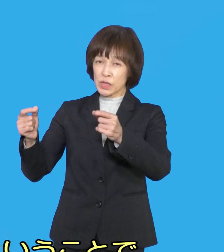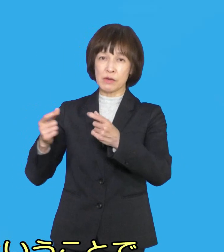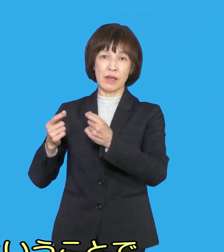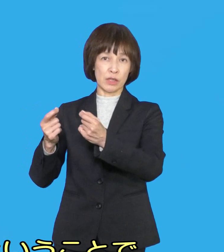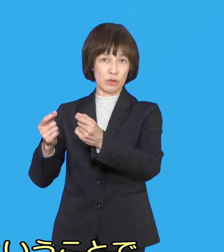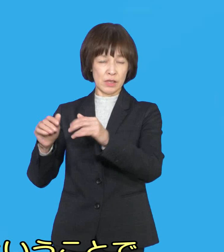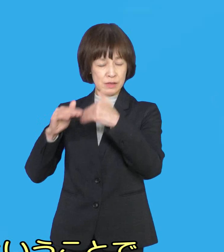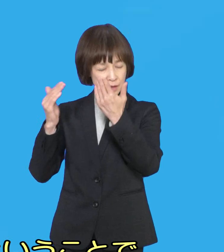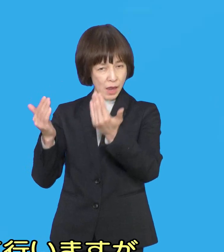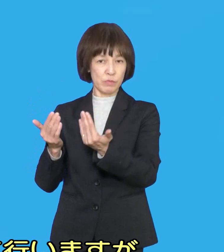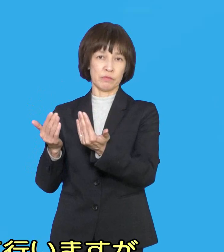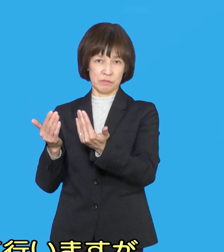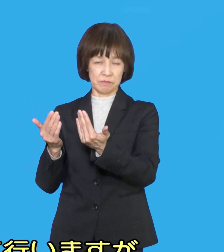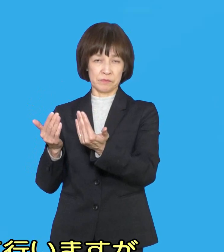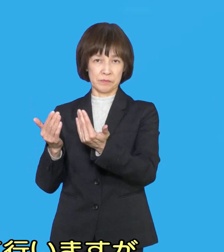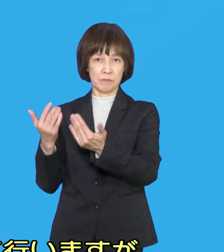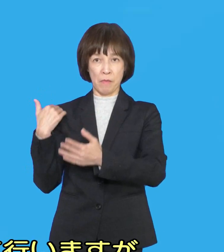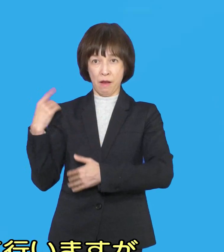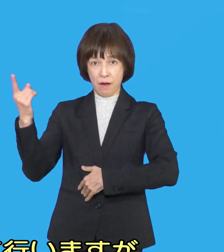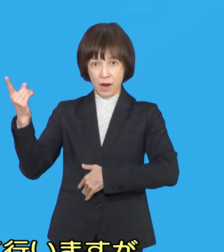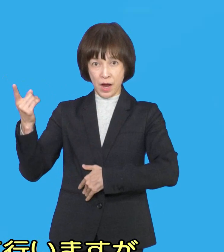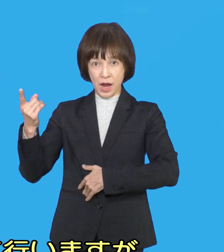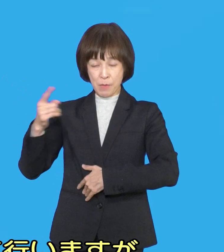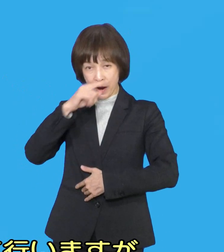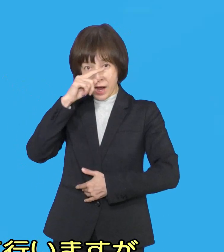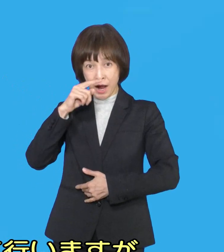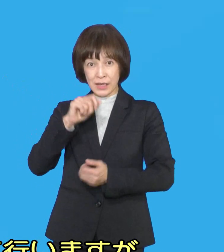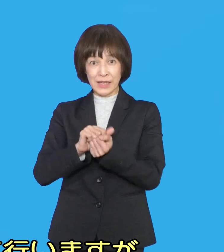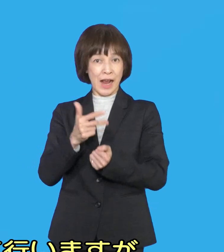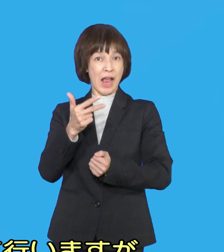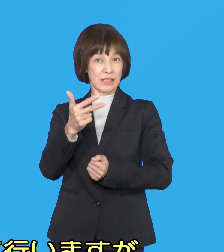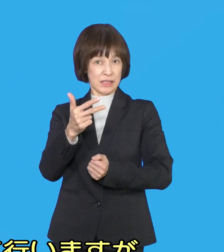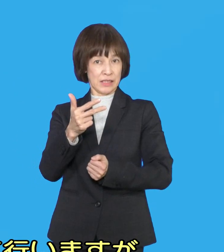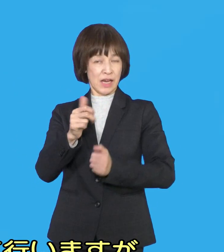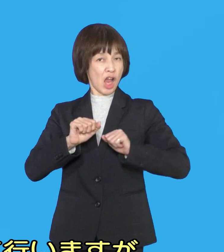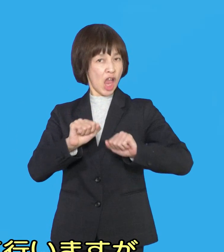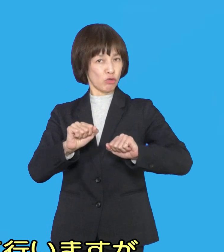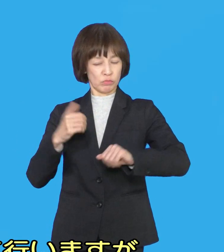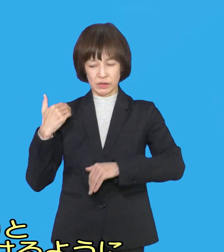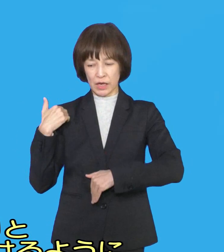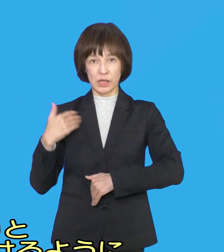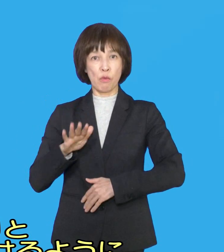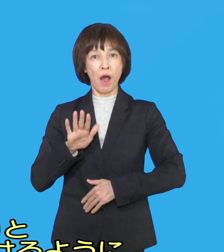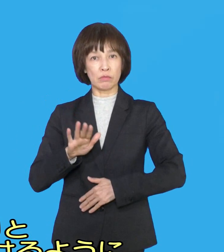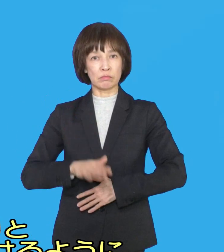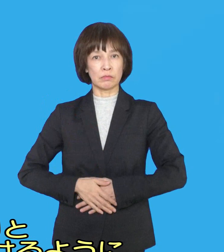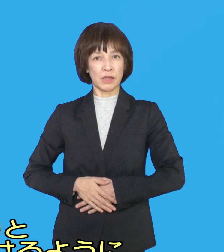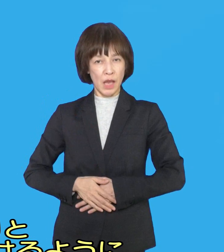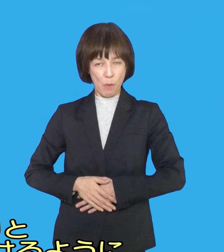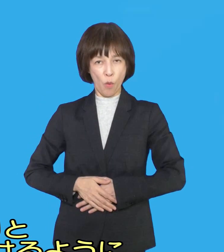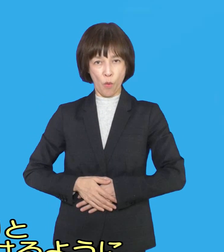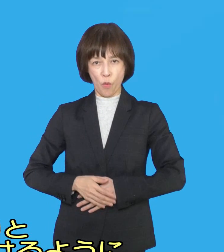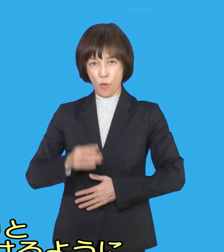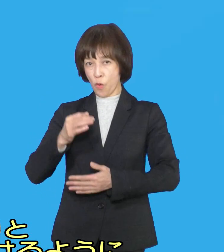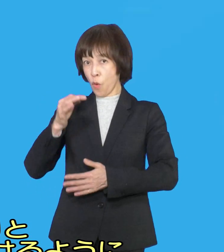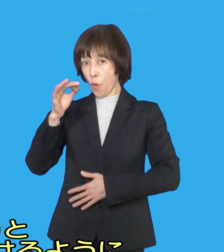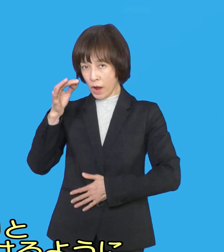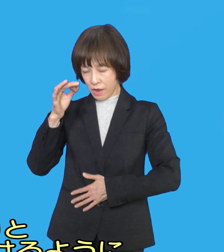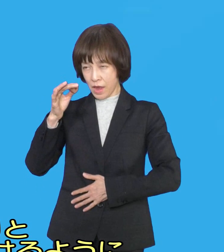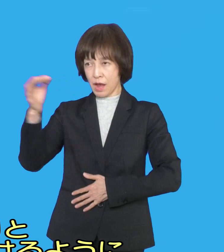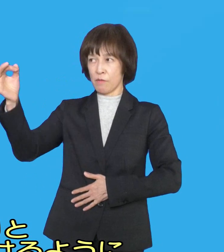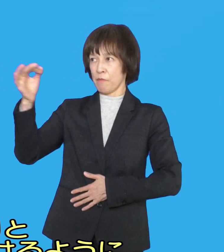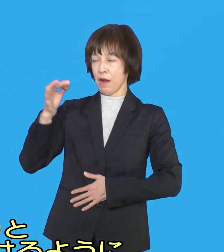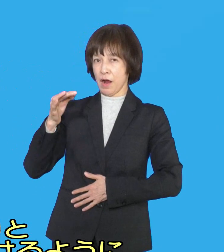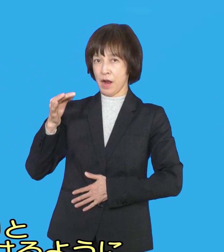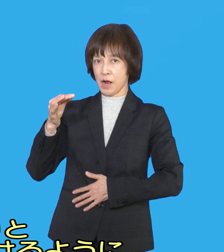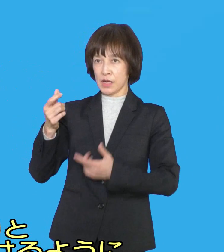ンは国の事業ということですね、実施主体は市町村がもちろん責任を持って行いますが、予算面ではきっ